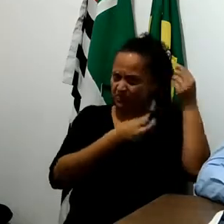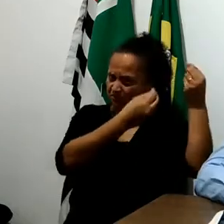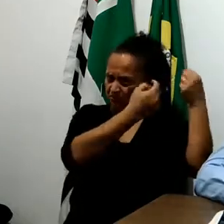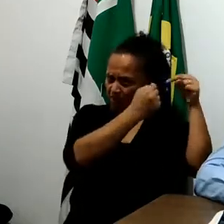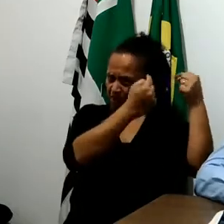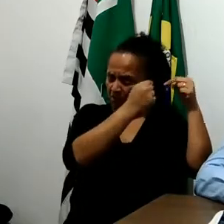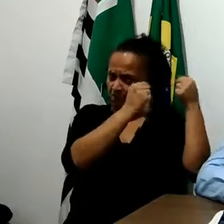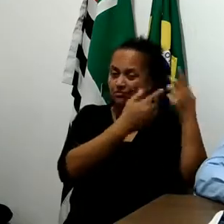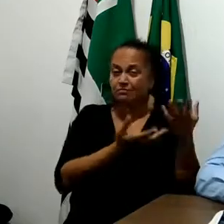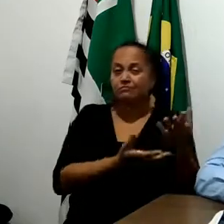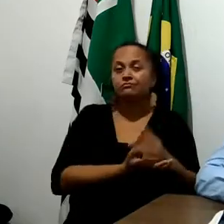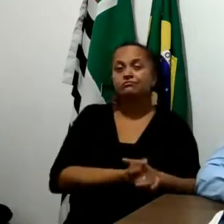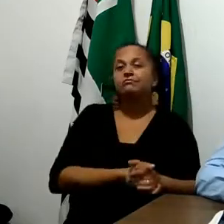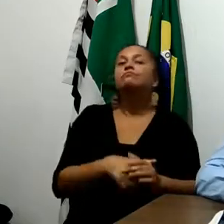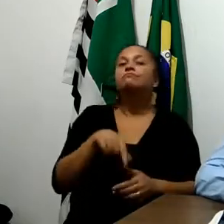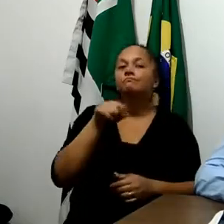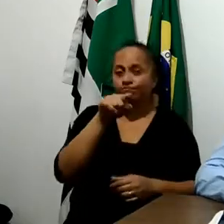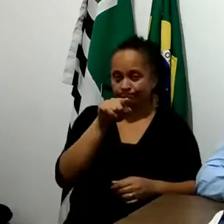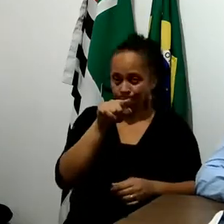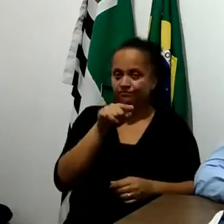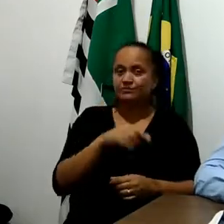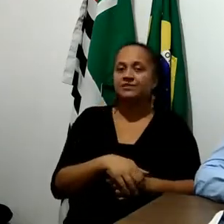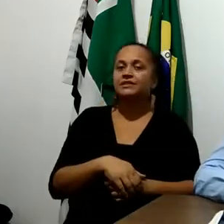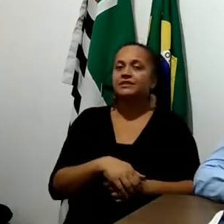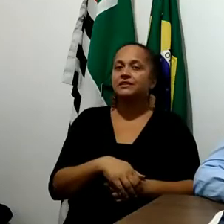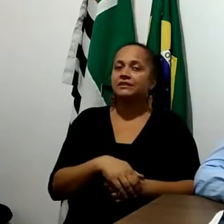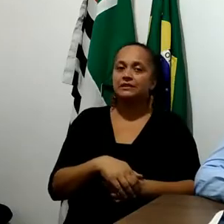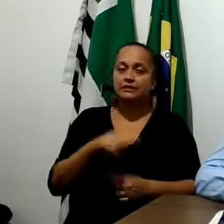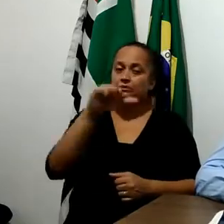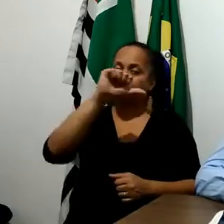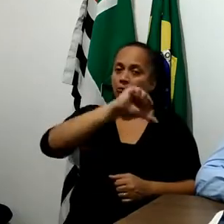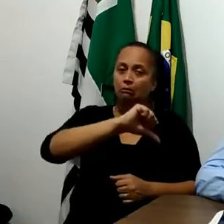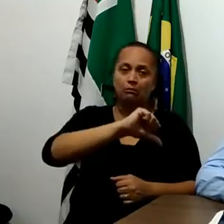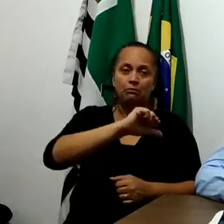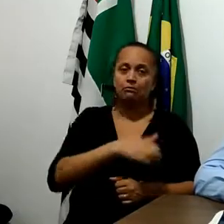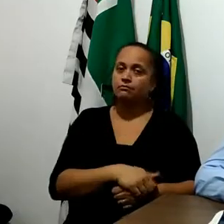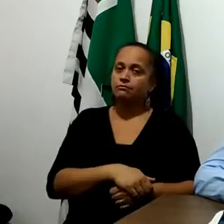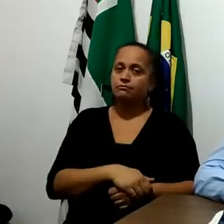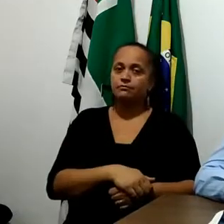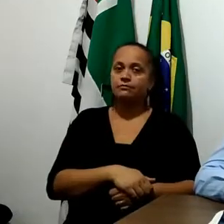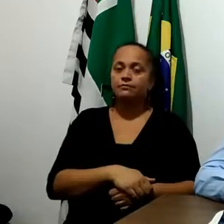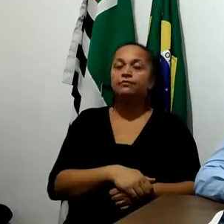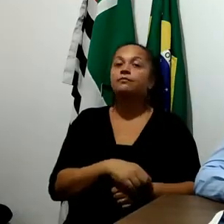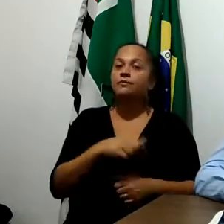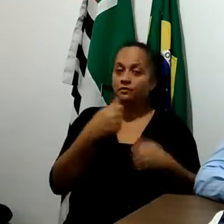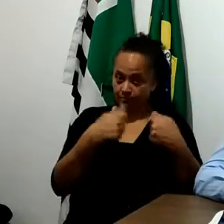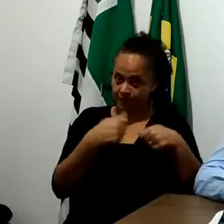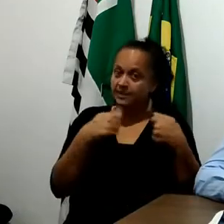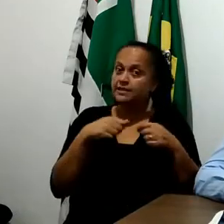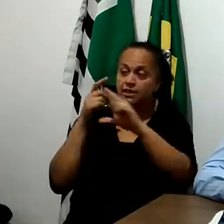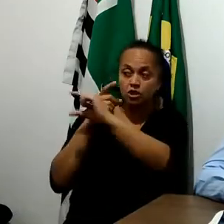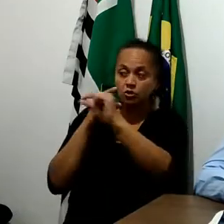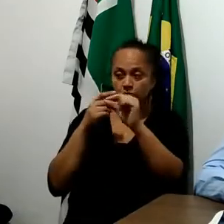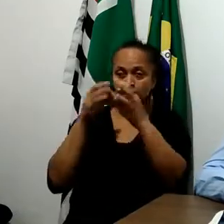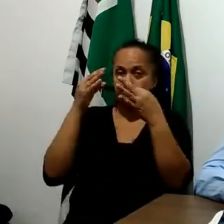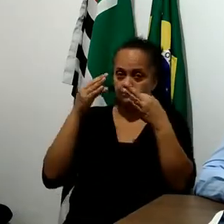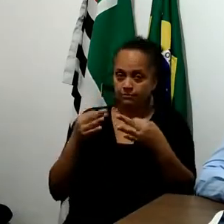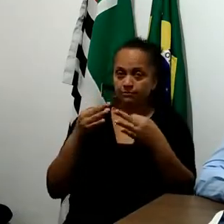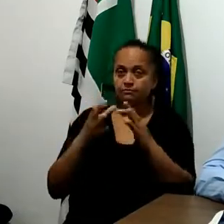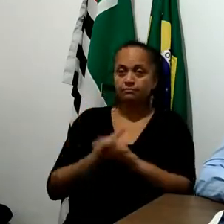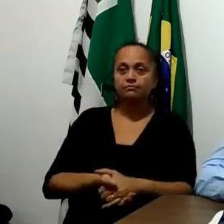nossos sentimentos, com certeza nós vamos sair derrotados. Nós não vamos obter a vitória.